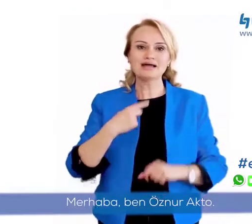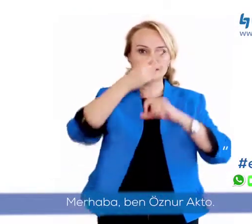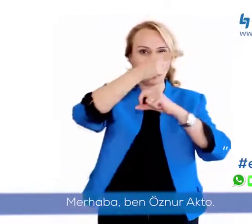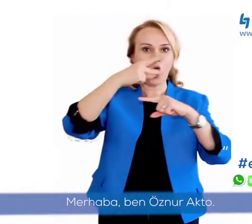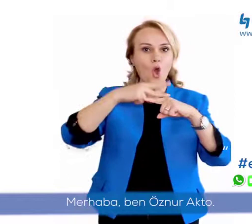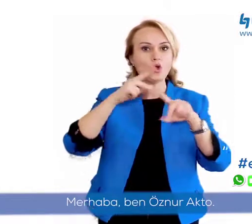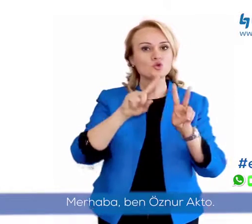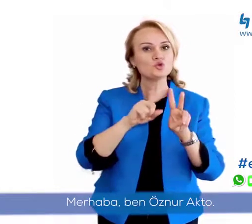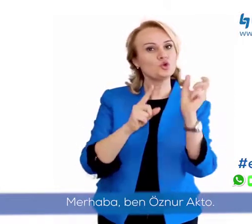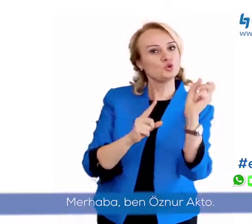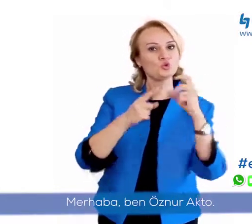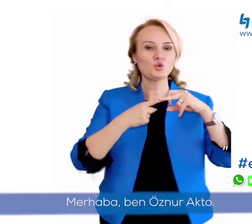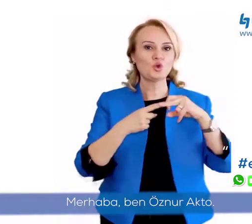Merhaba, ben Öznur Aktu.